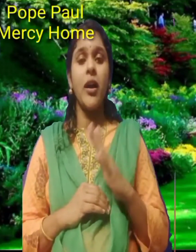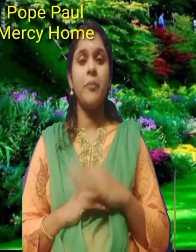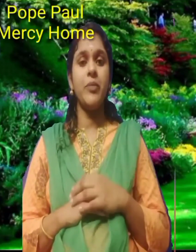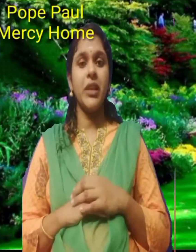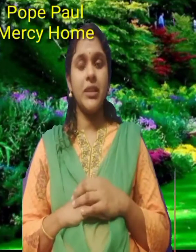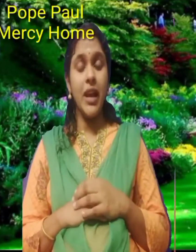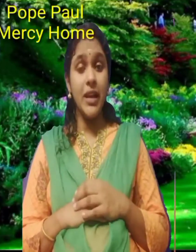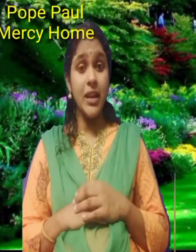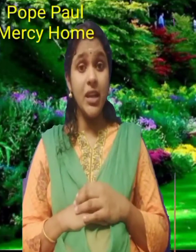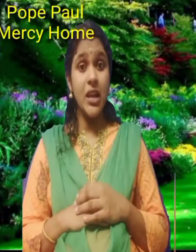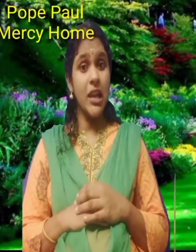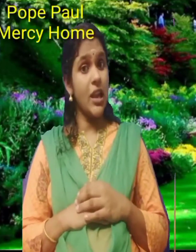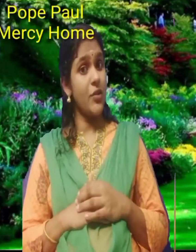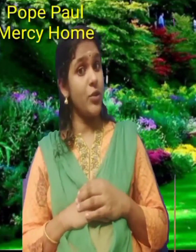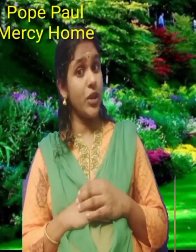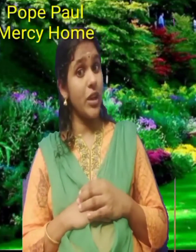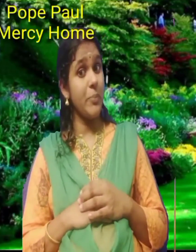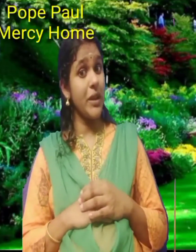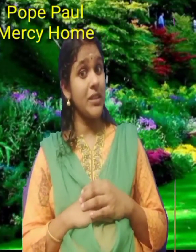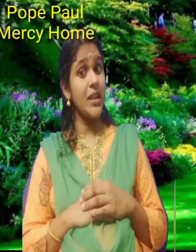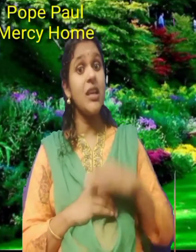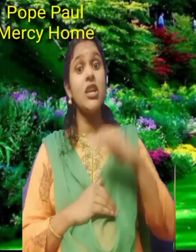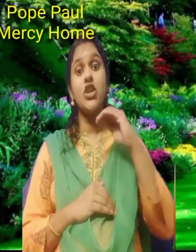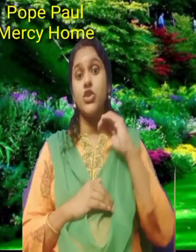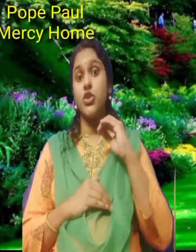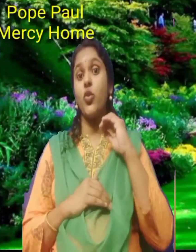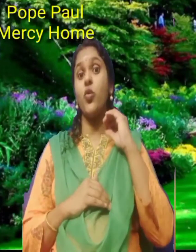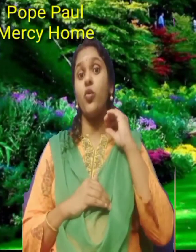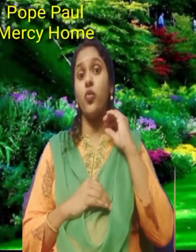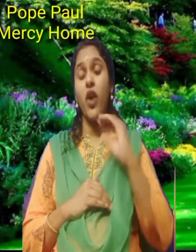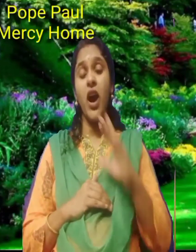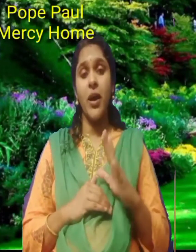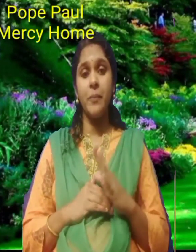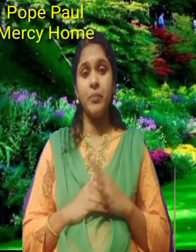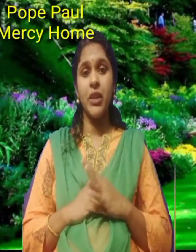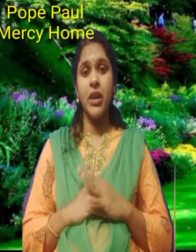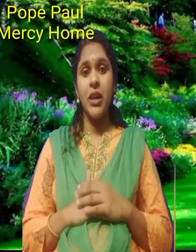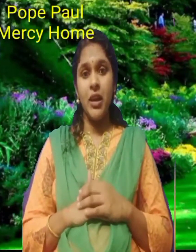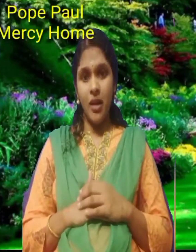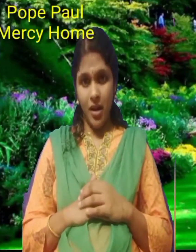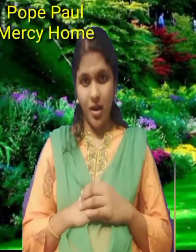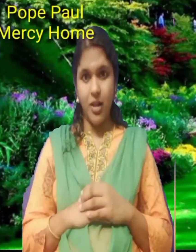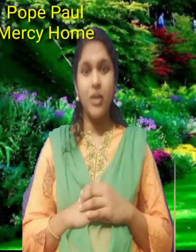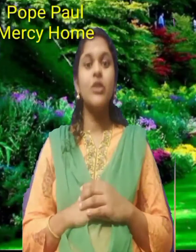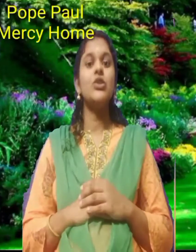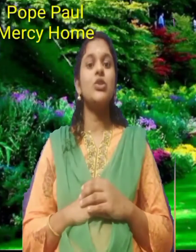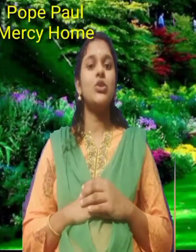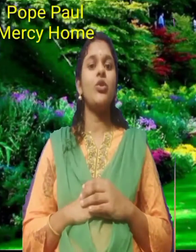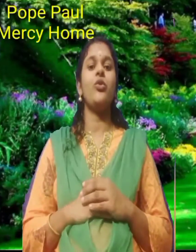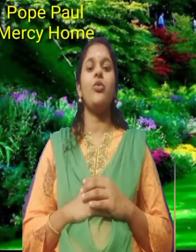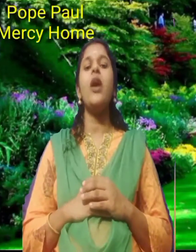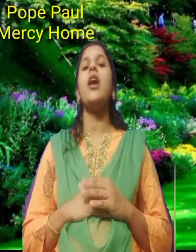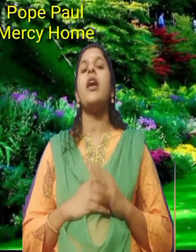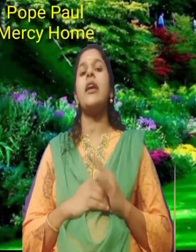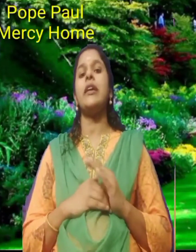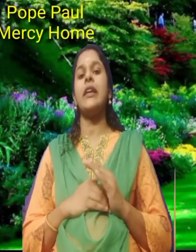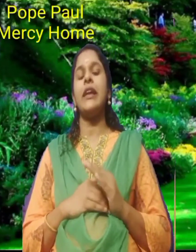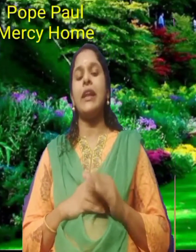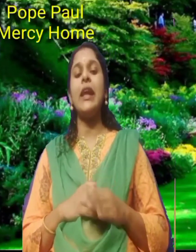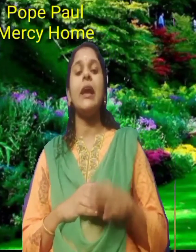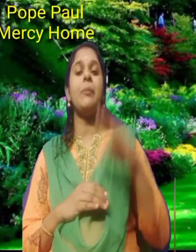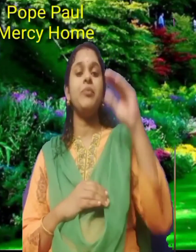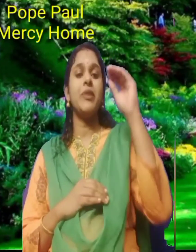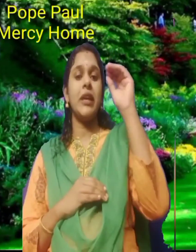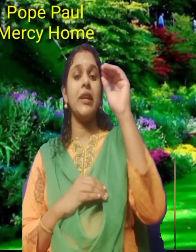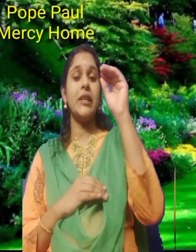ചൊവ്വ. എന്താണ്? എല്ലാവരും ഉറക്കെ പറഞ്ഞ് ചൊവ്വ. ആ ചൊവ്വ.